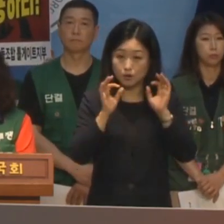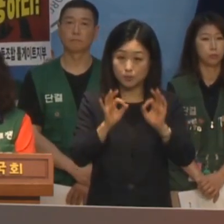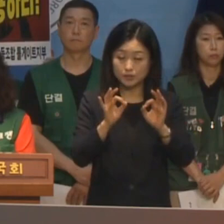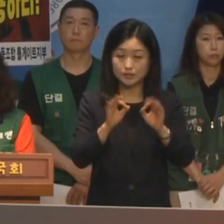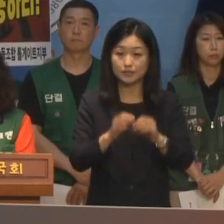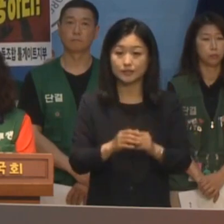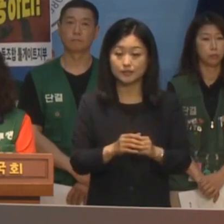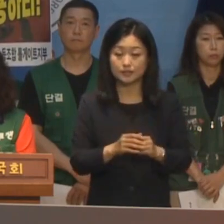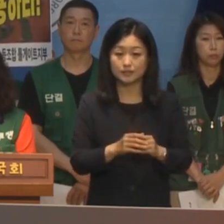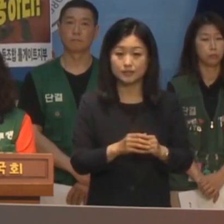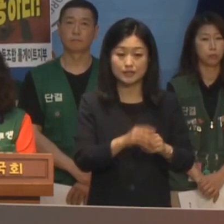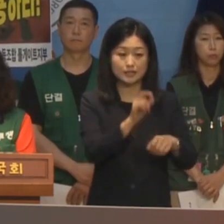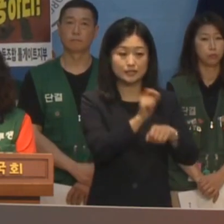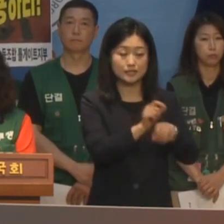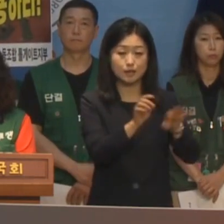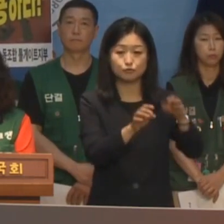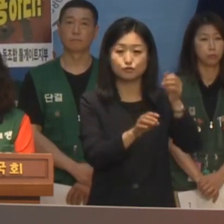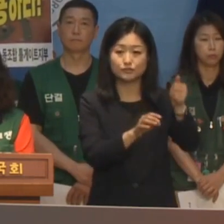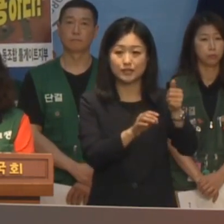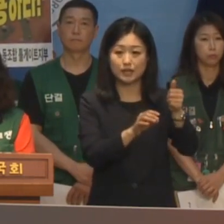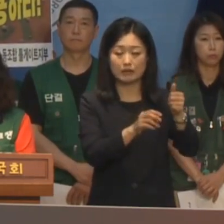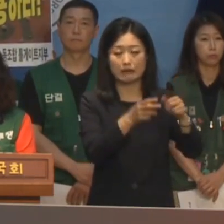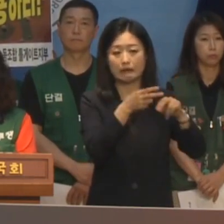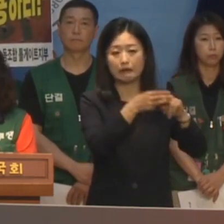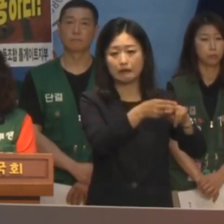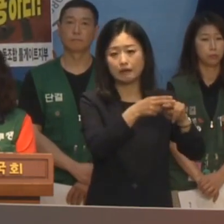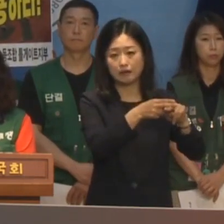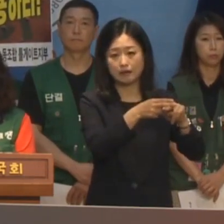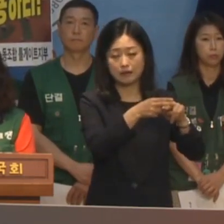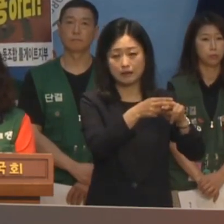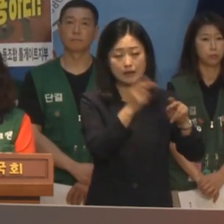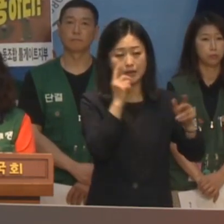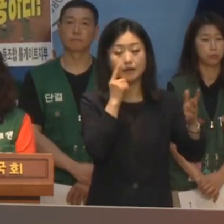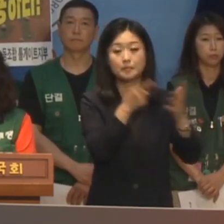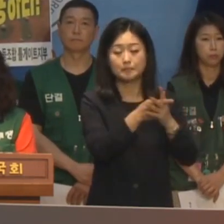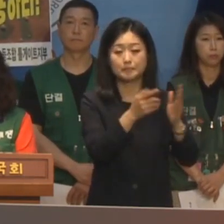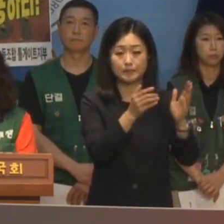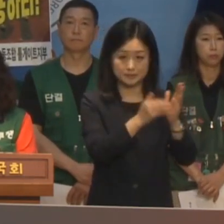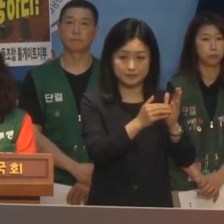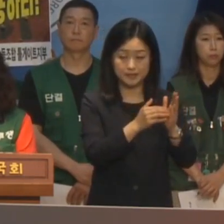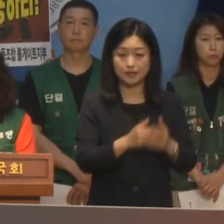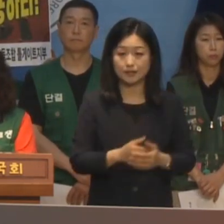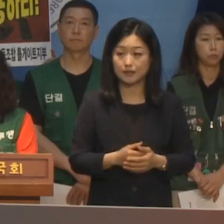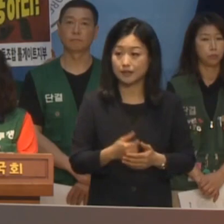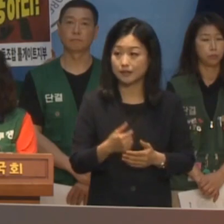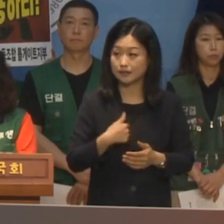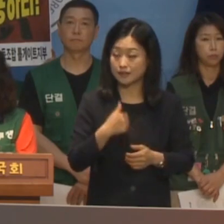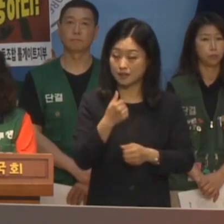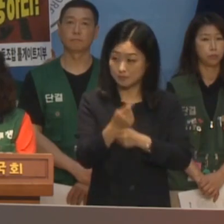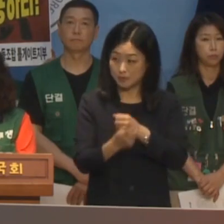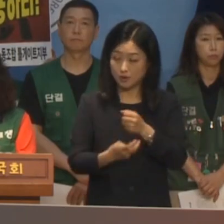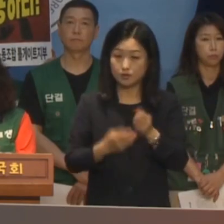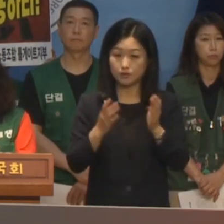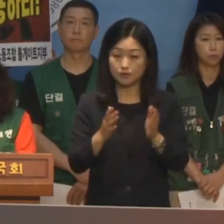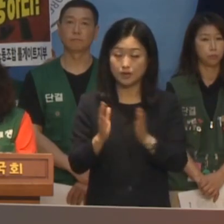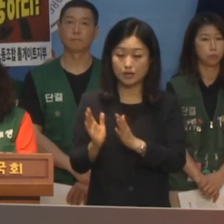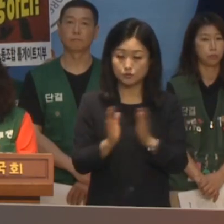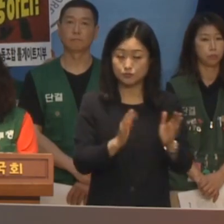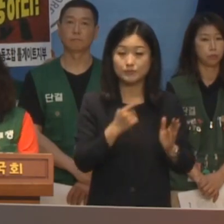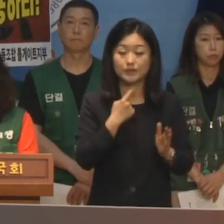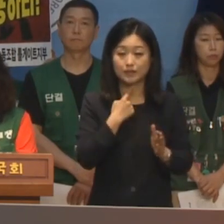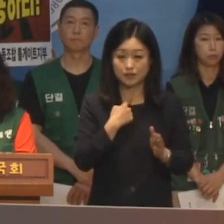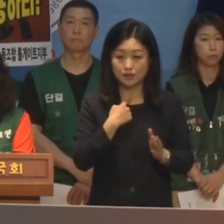중간 관리자인 사무장의 농간이었다고 알고 있었습니다. 저는 몇 년을 준비해온